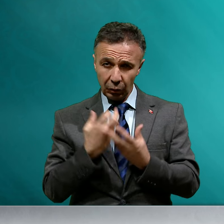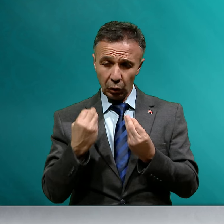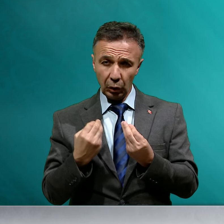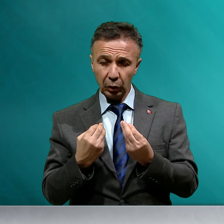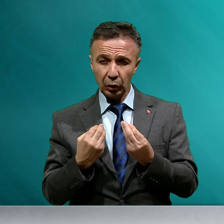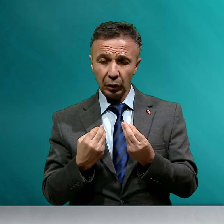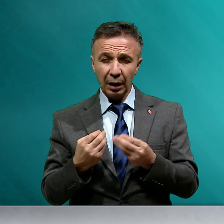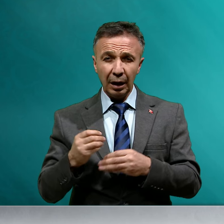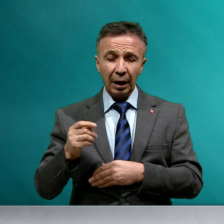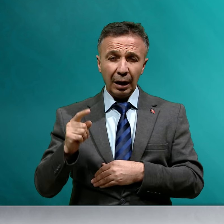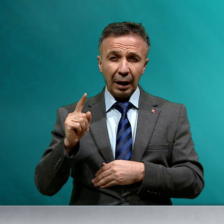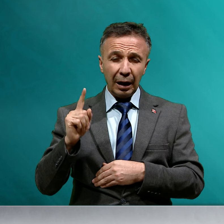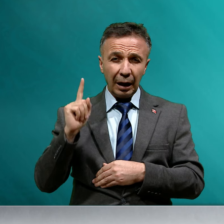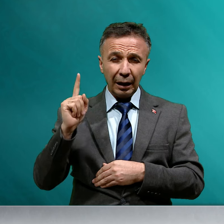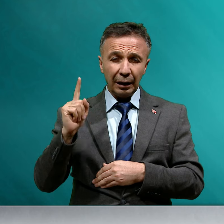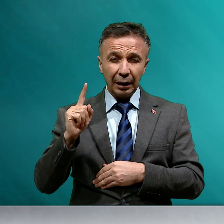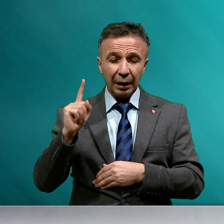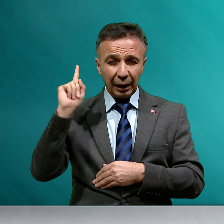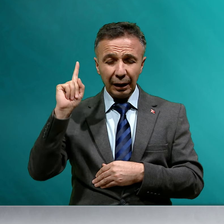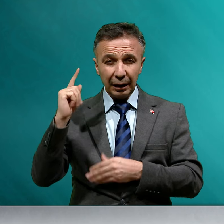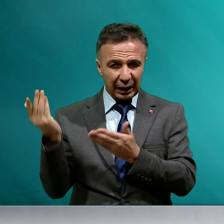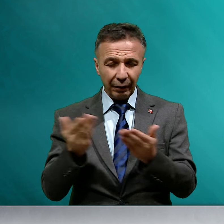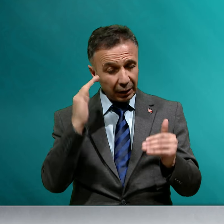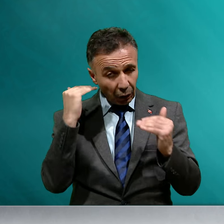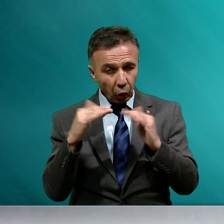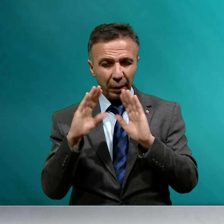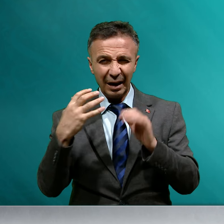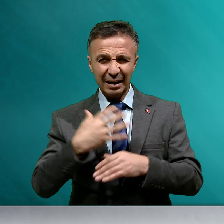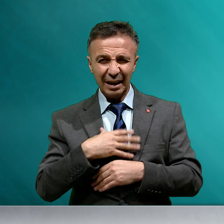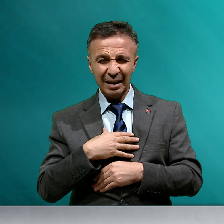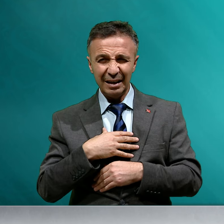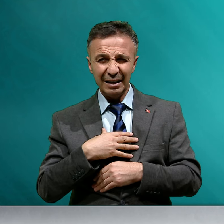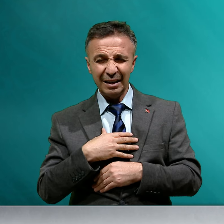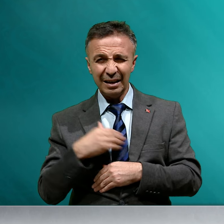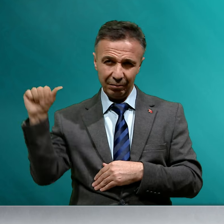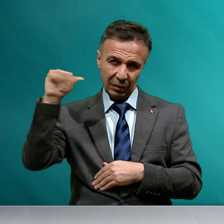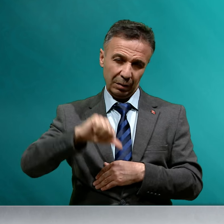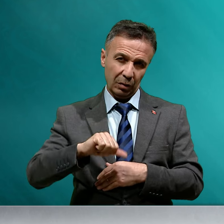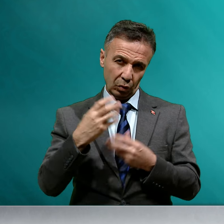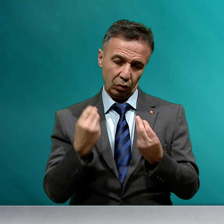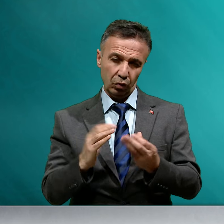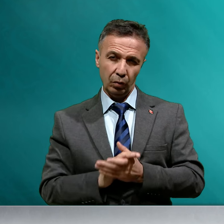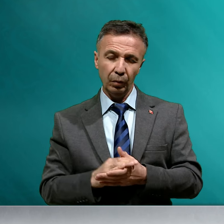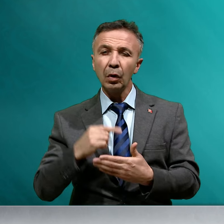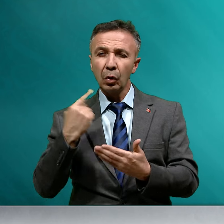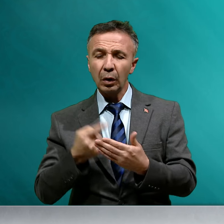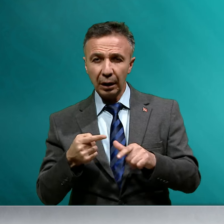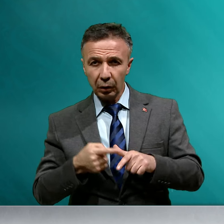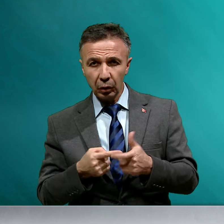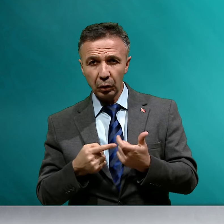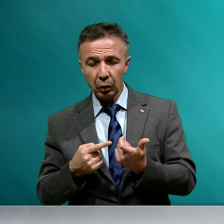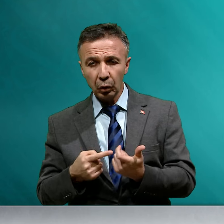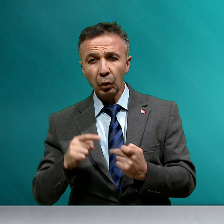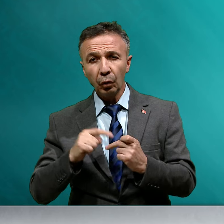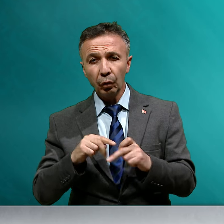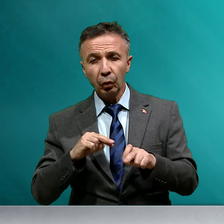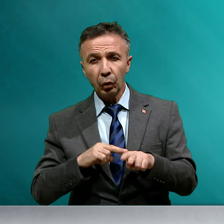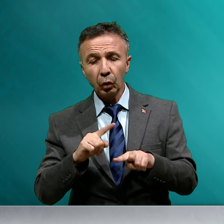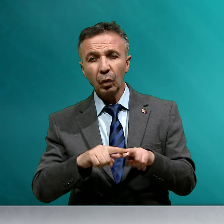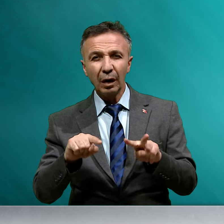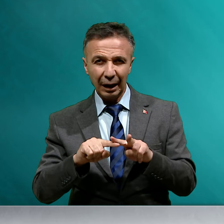sağır kesilen kendini felakete sürükler. Kur'an Furkan'dır.